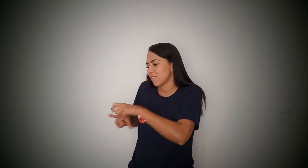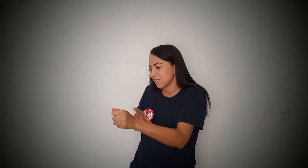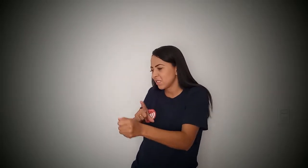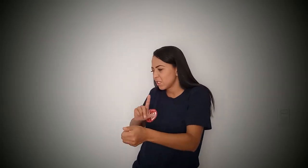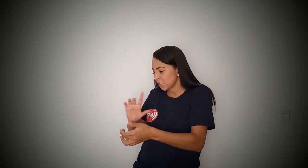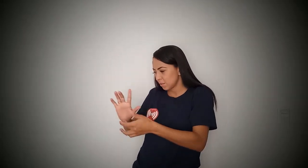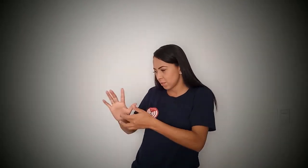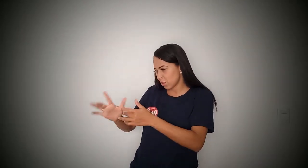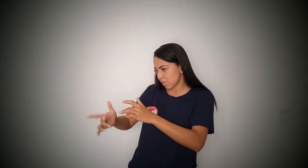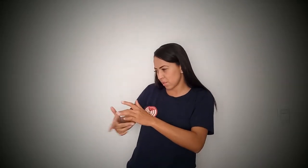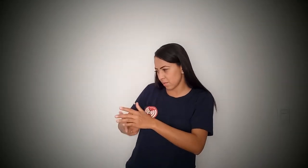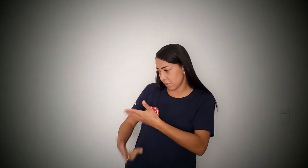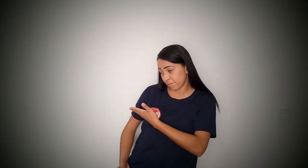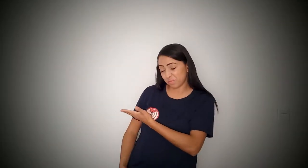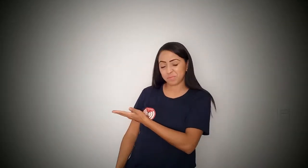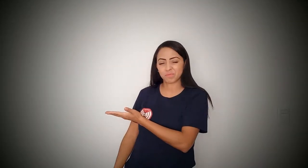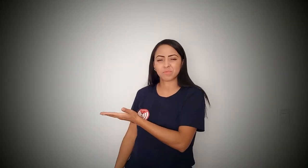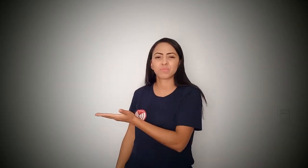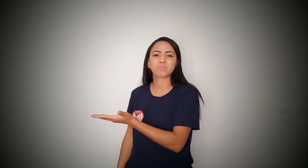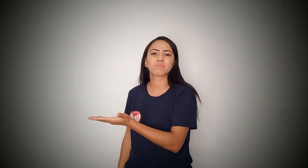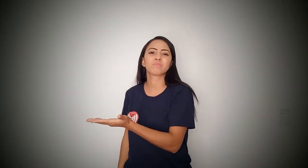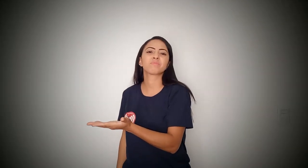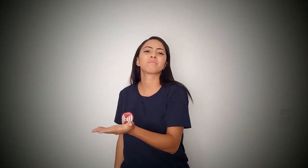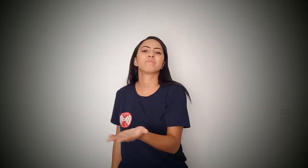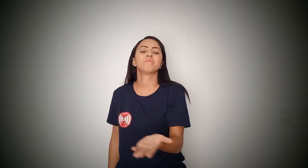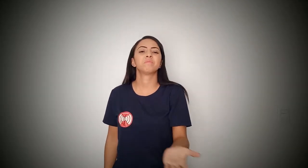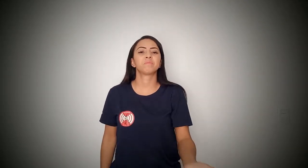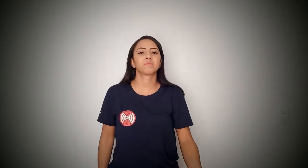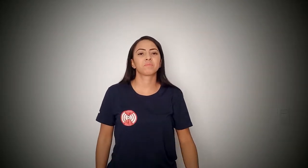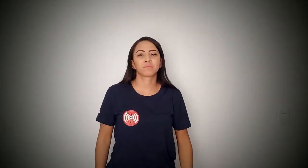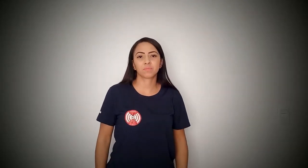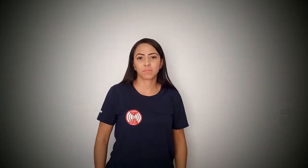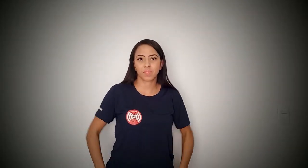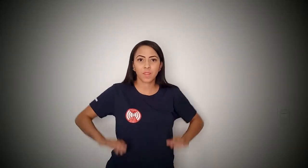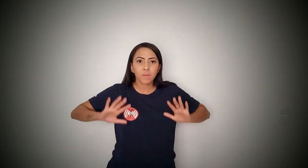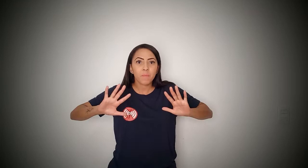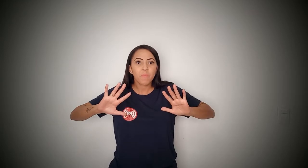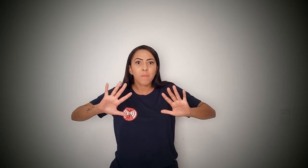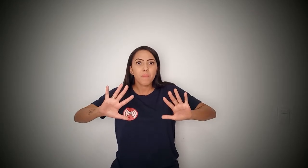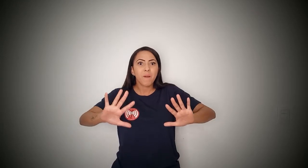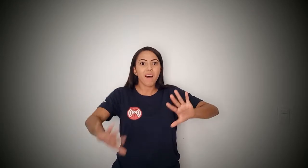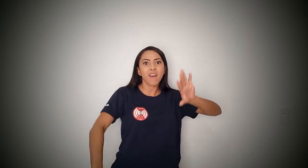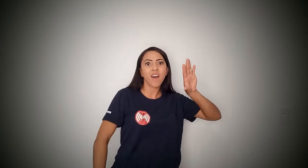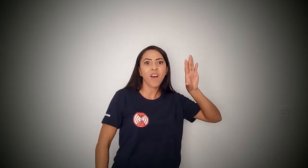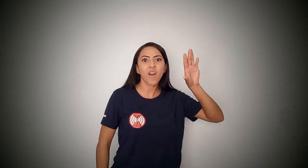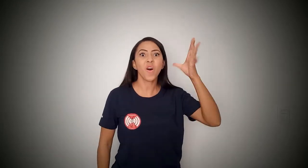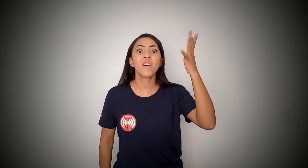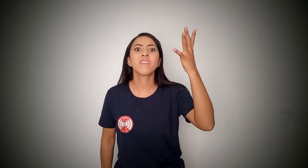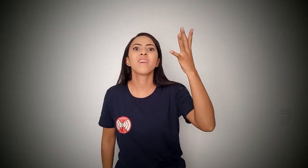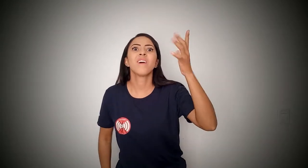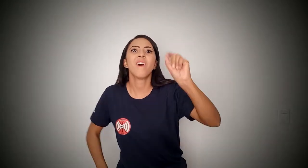enfrentou, todo o poder das trevas vencido